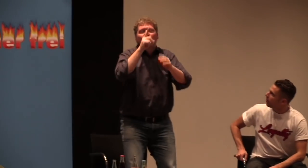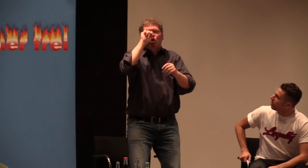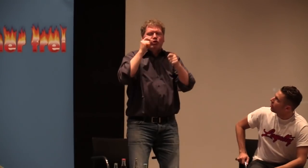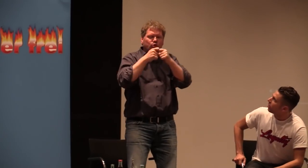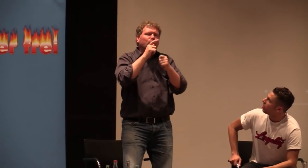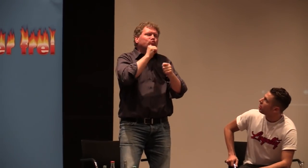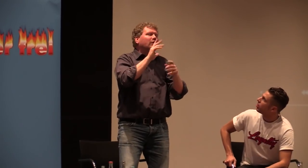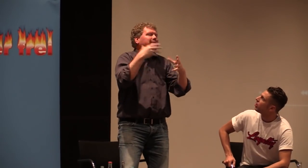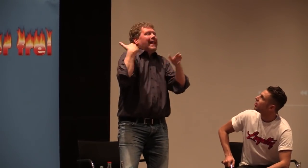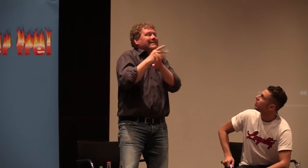Nochmal ganz kurzer Hinweis.